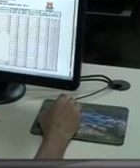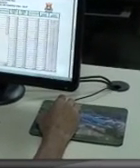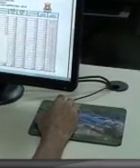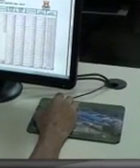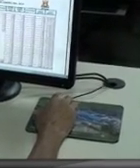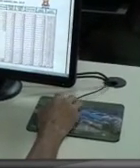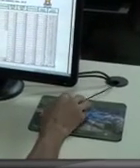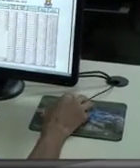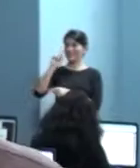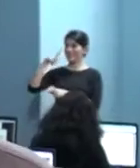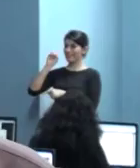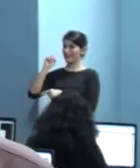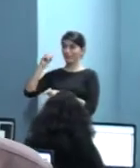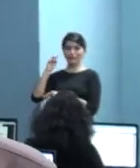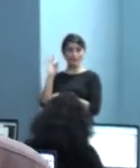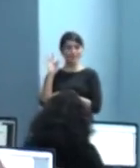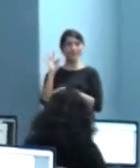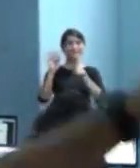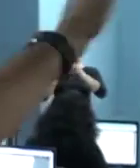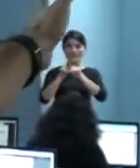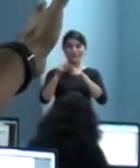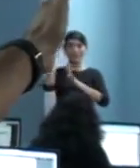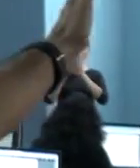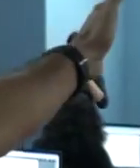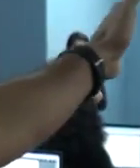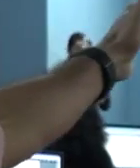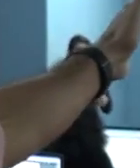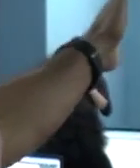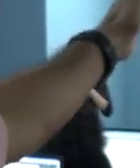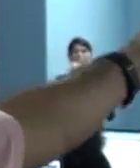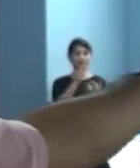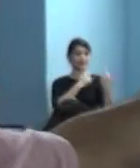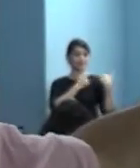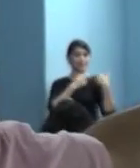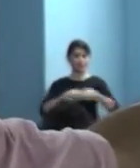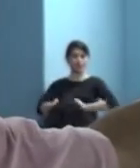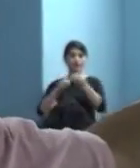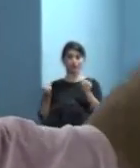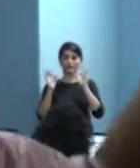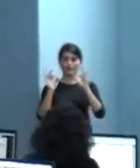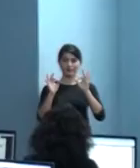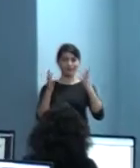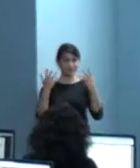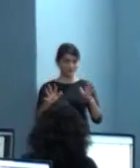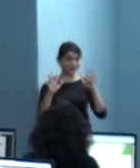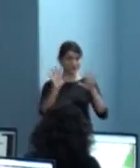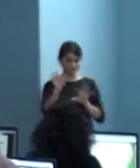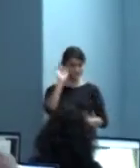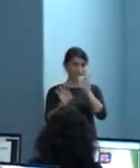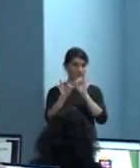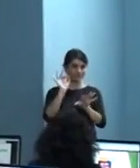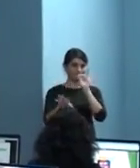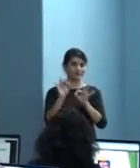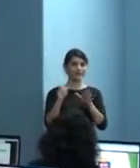que dice el contrato, por ejemplo. Entonces queremos que aprendan eso. Si están haciendo una obra en su barrio, ¿dónde está el contrato? ¿Qué dice el contrato?